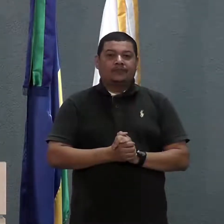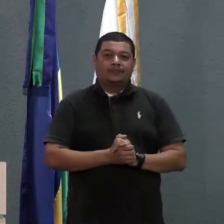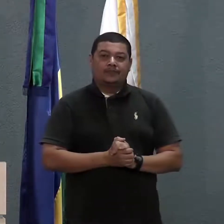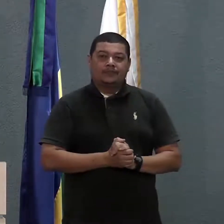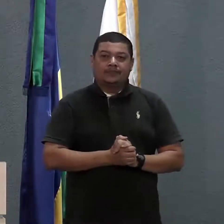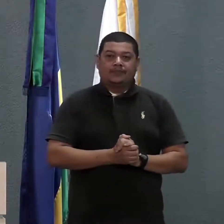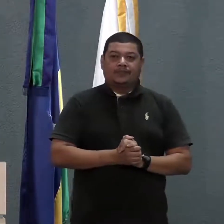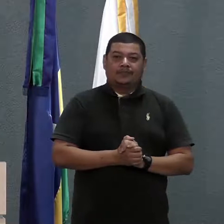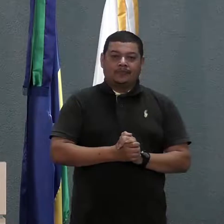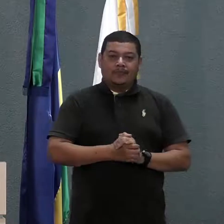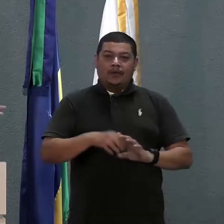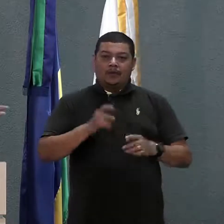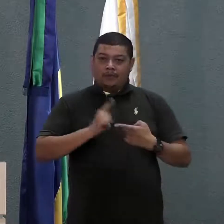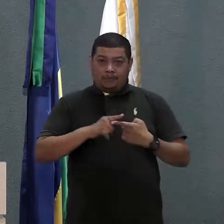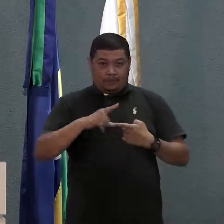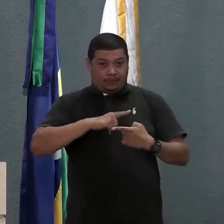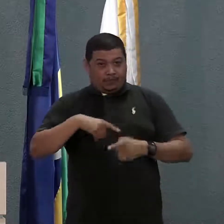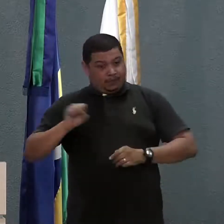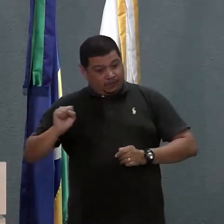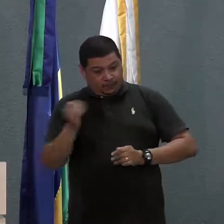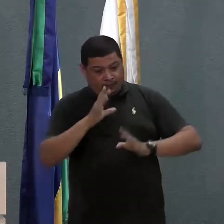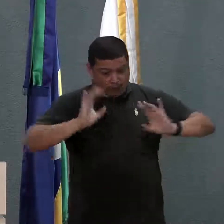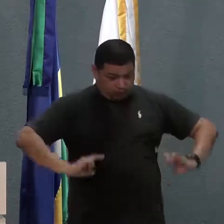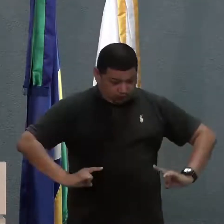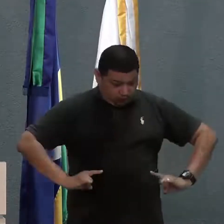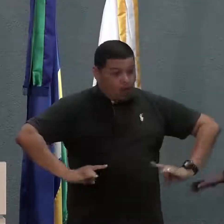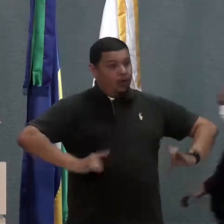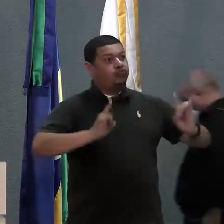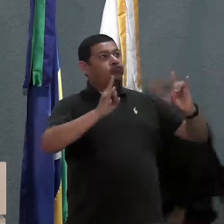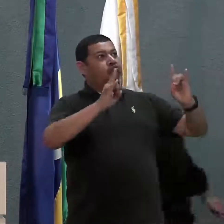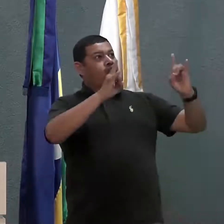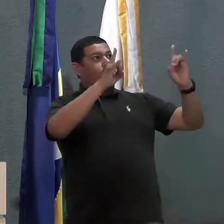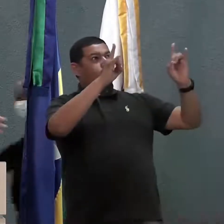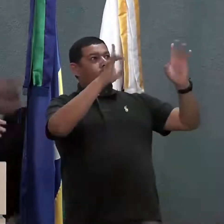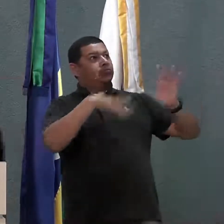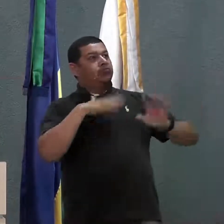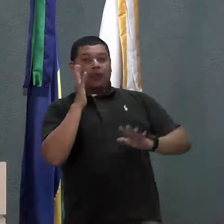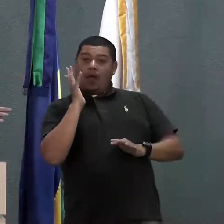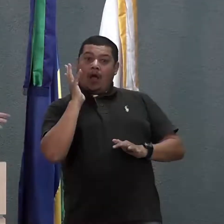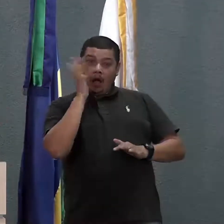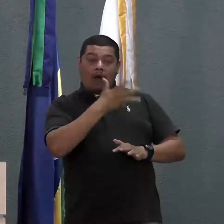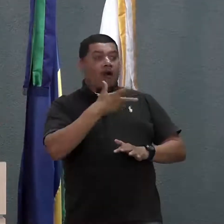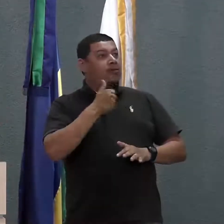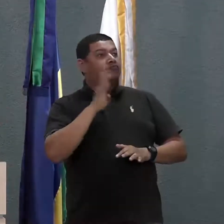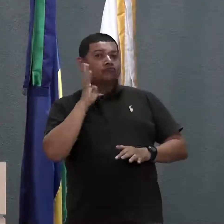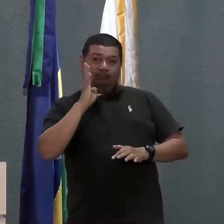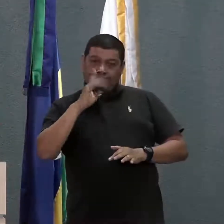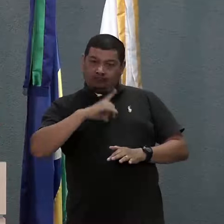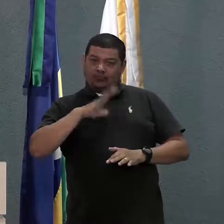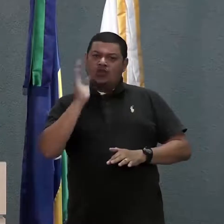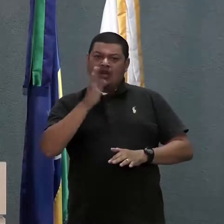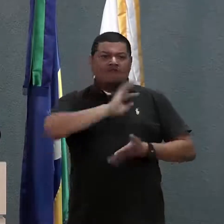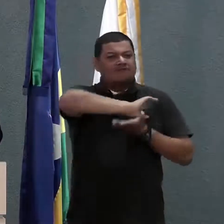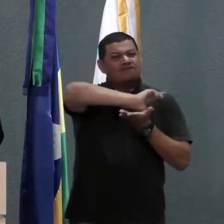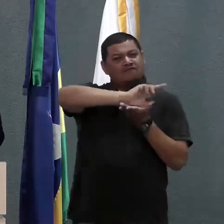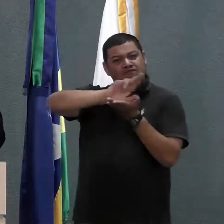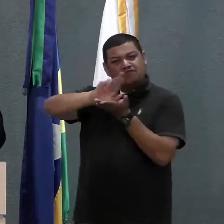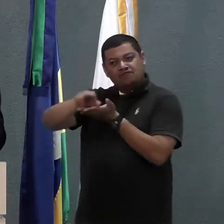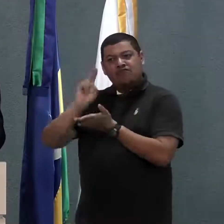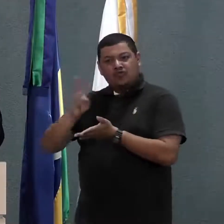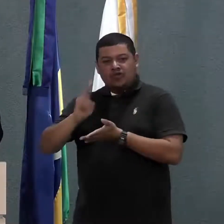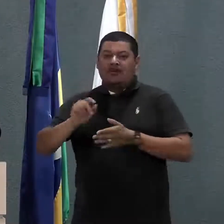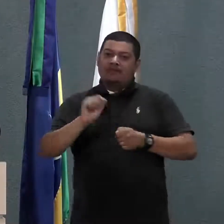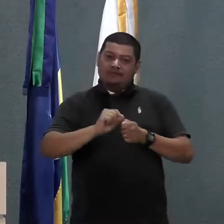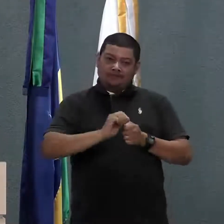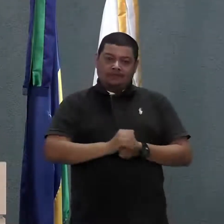foi a nossa nova sede, que está aí entregue, é um prédio que tem atendido toda a comunidade, já fizemos vários eventos lá, não só